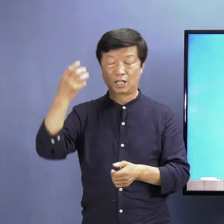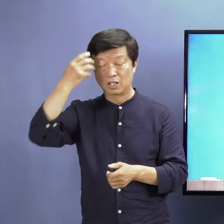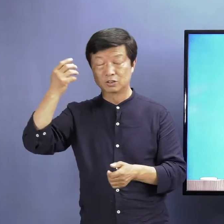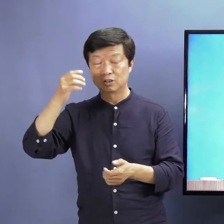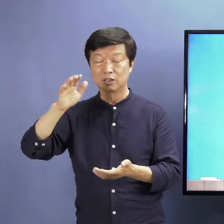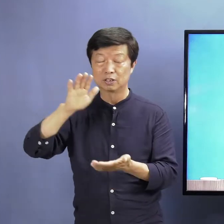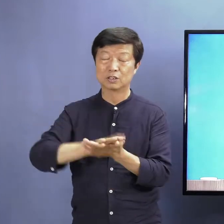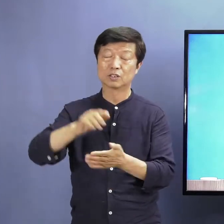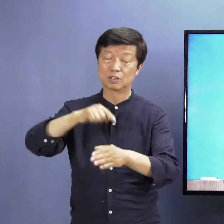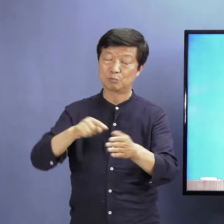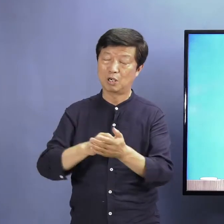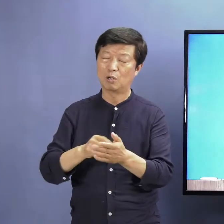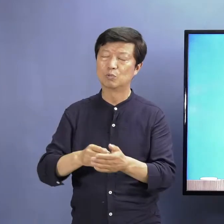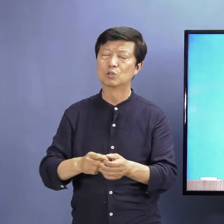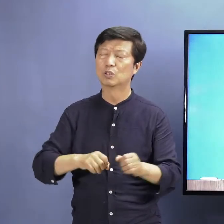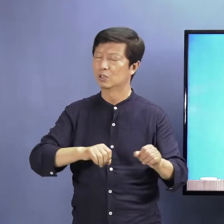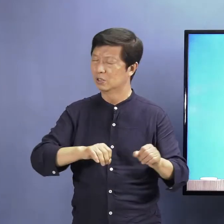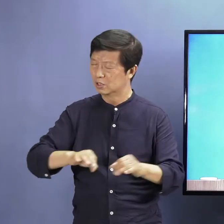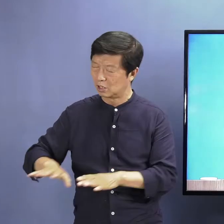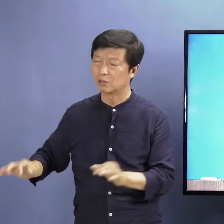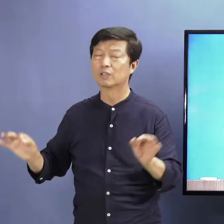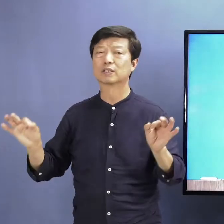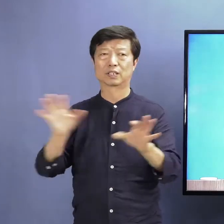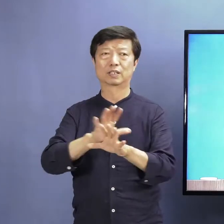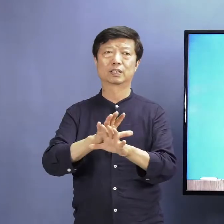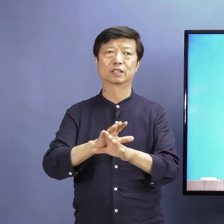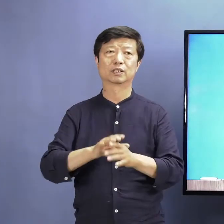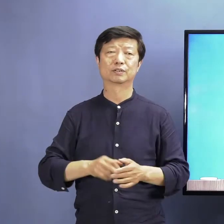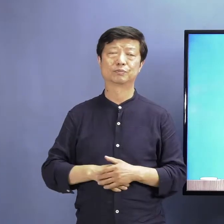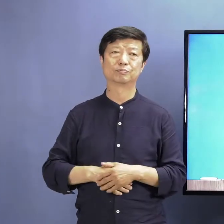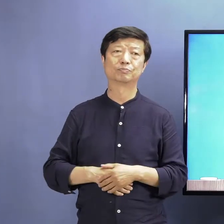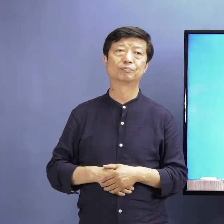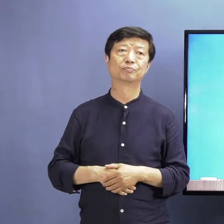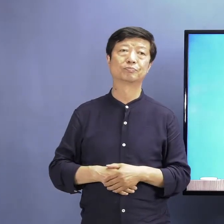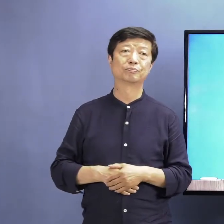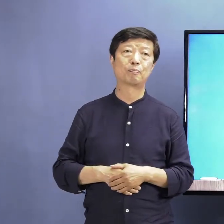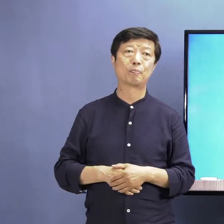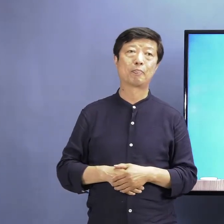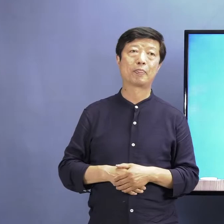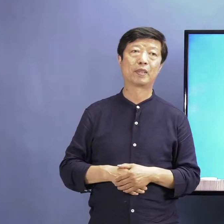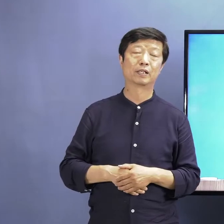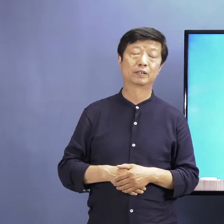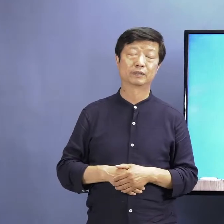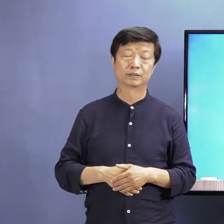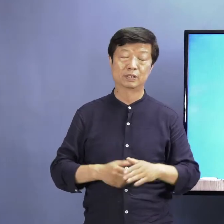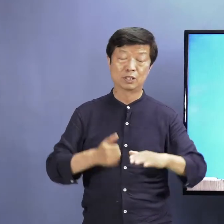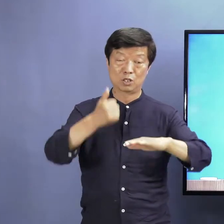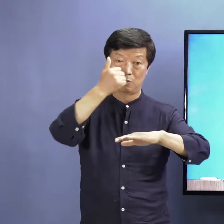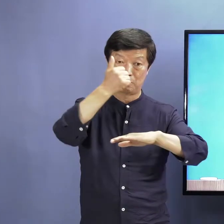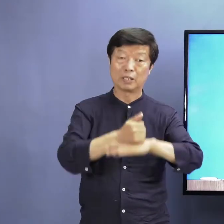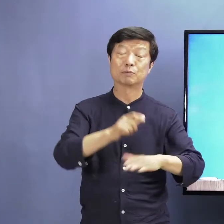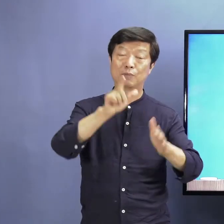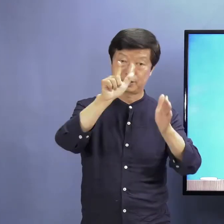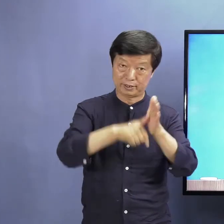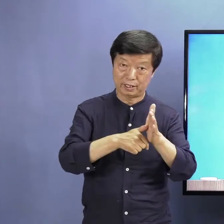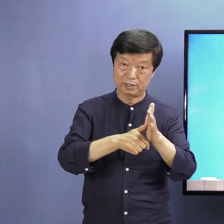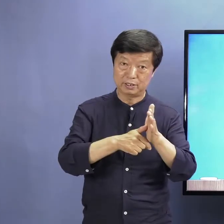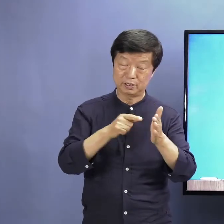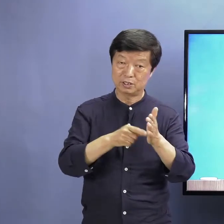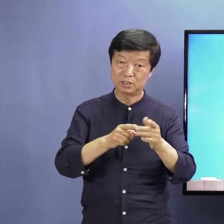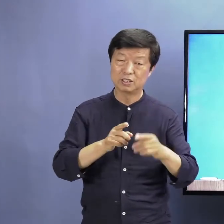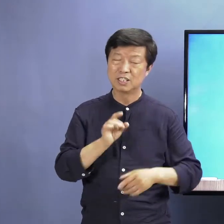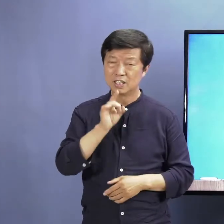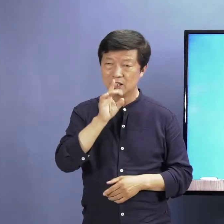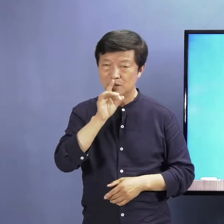거예요. 무엇보다 이게 더 심각한 문제가 되는 게 뭐냐, 이게 종말론적인 상황에서는요, 이런 미지근한